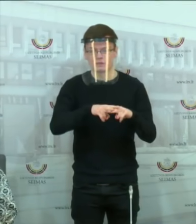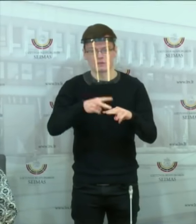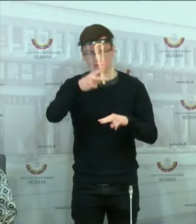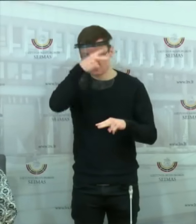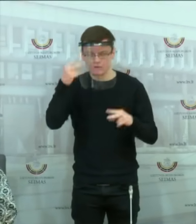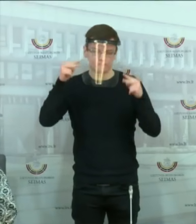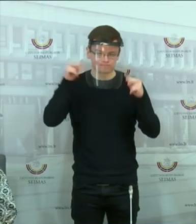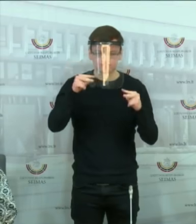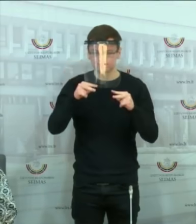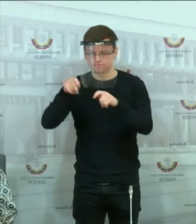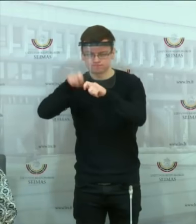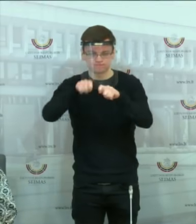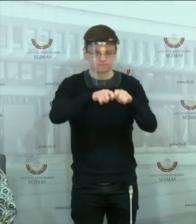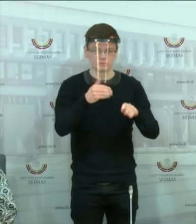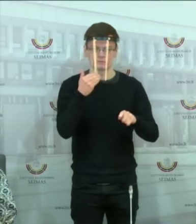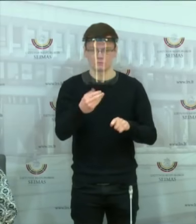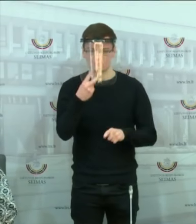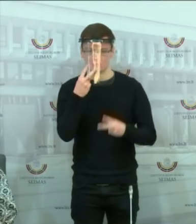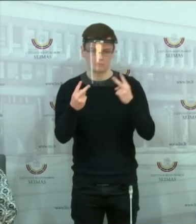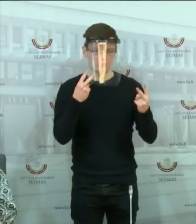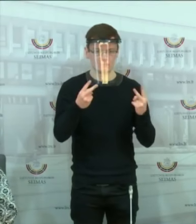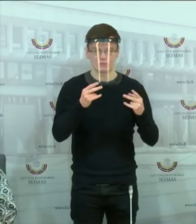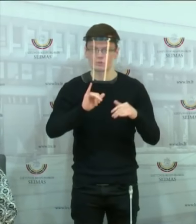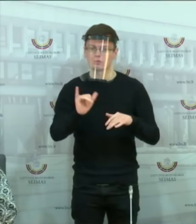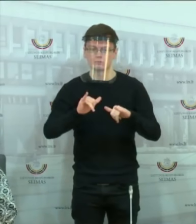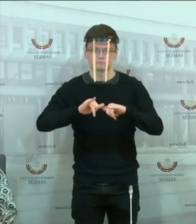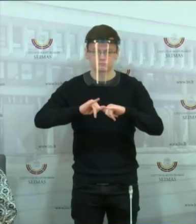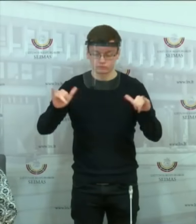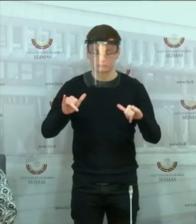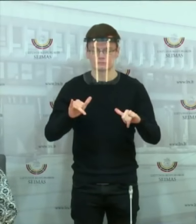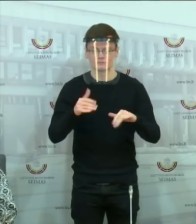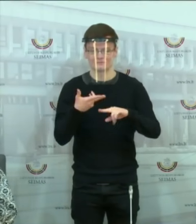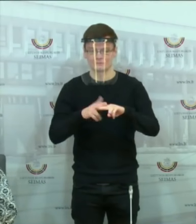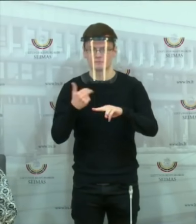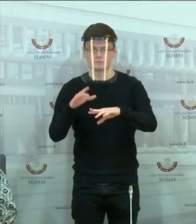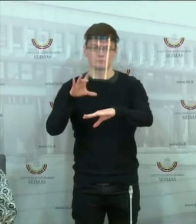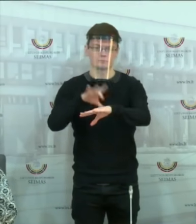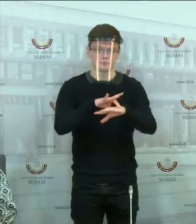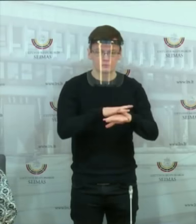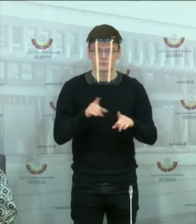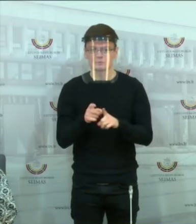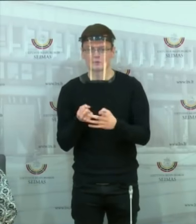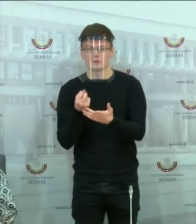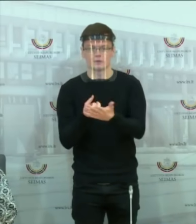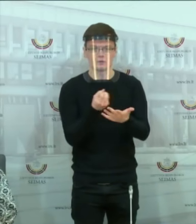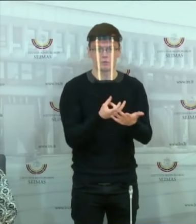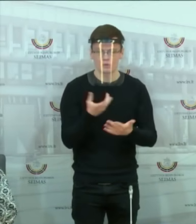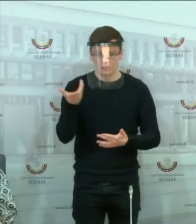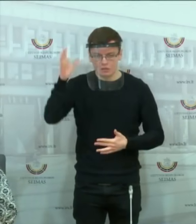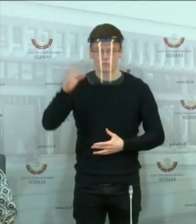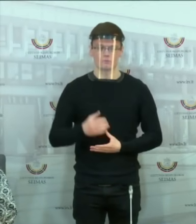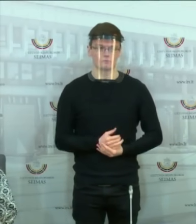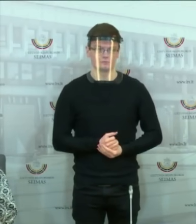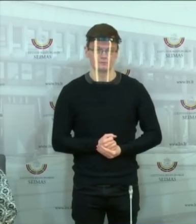Mes matom tam tikrus protrūkius, kur atsiranda daugiau atvejų, tada yra daugiau paguldoma į ligonės ir jeigu žiūrėti į